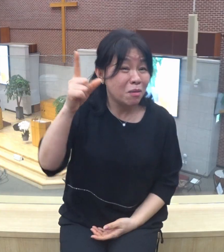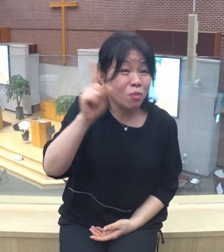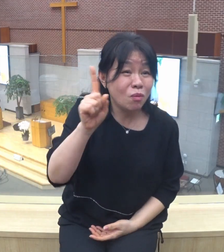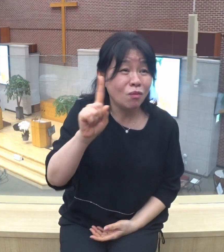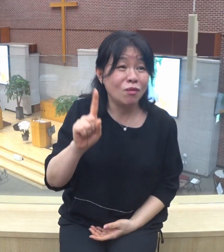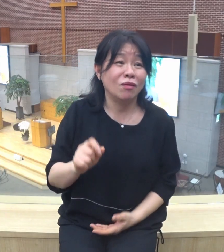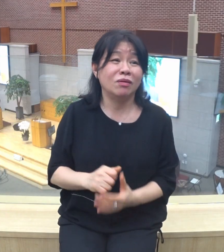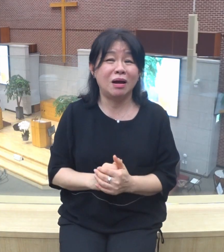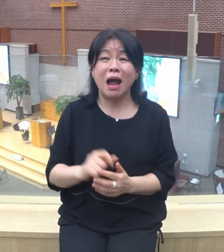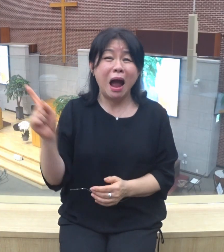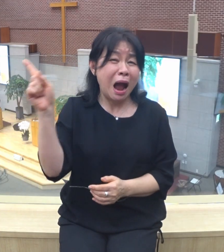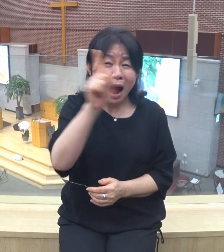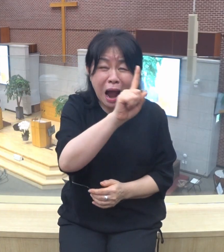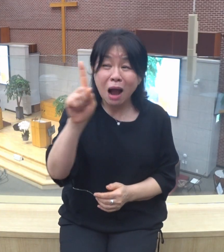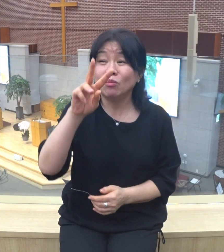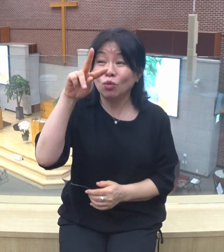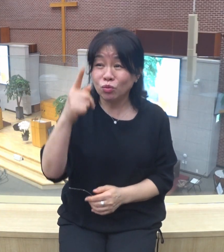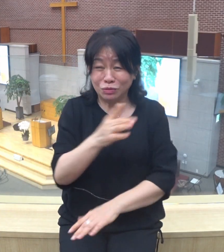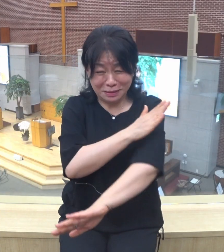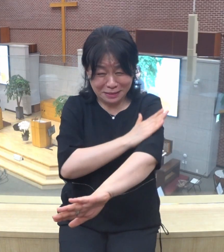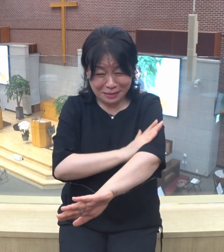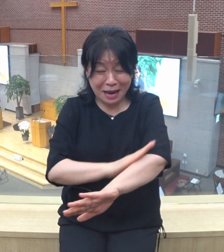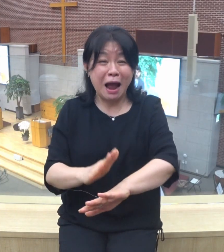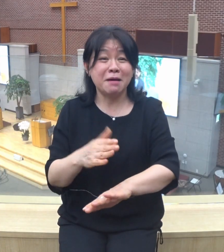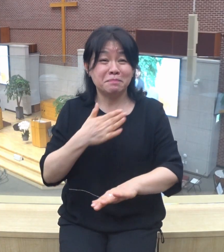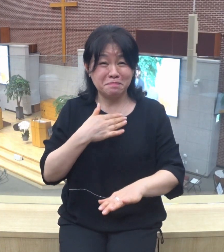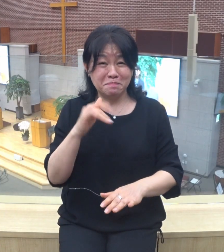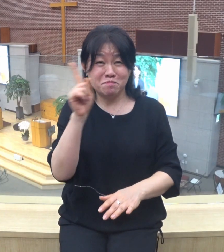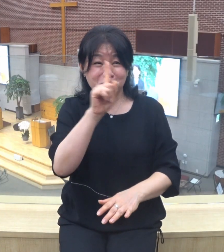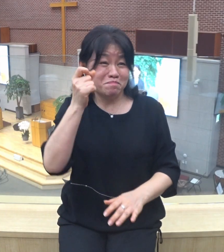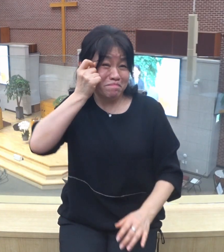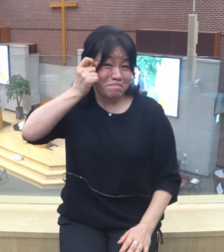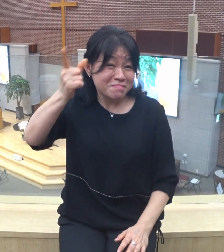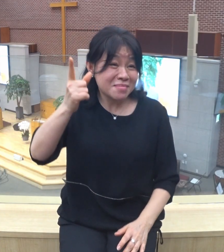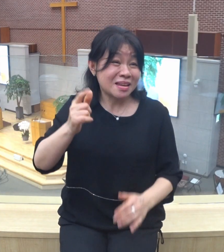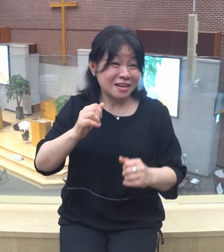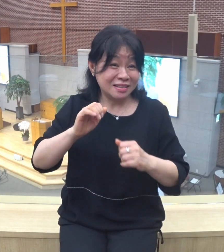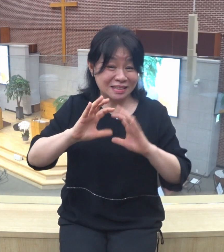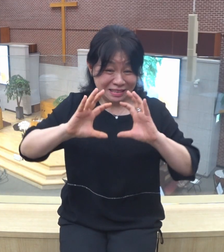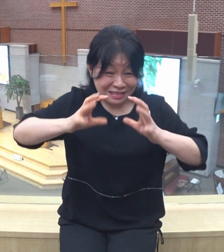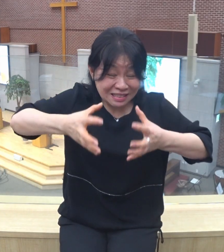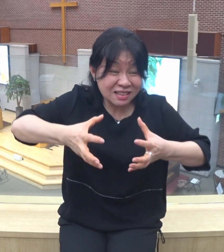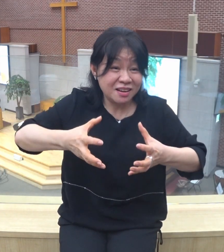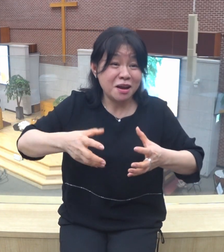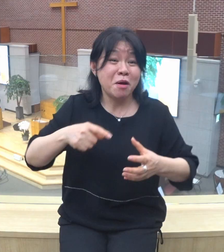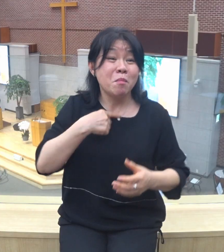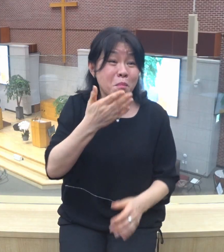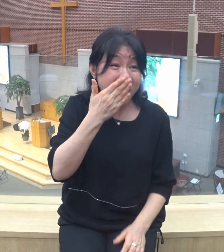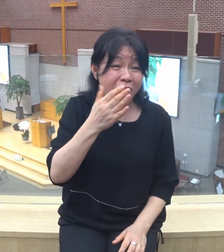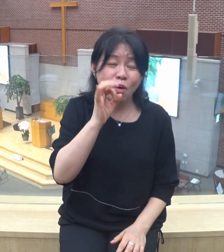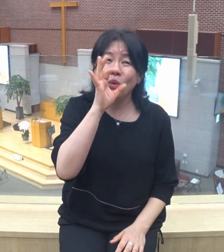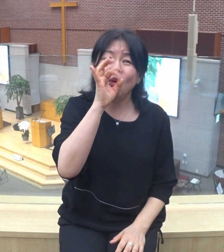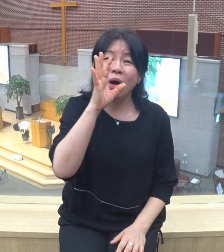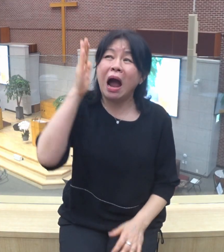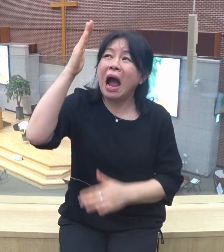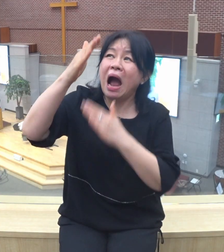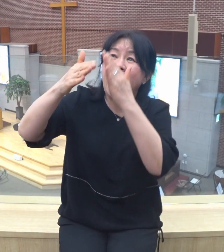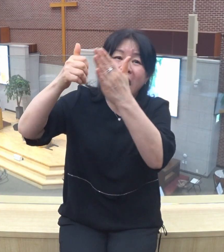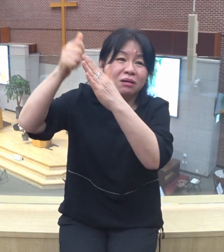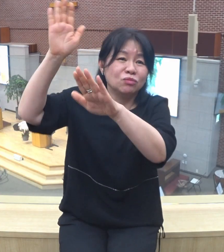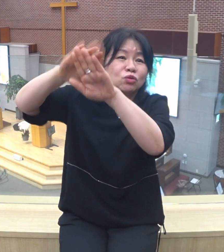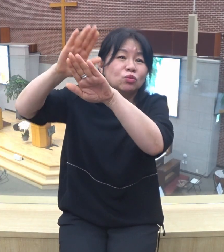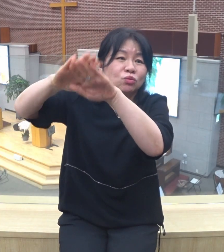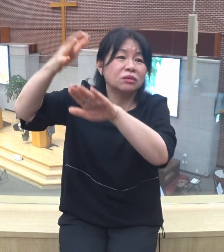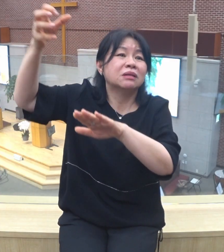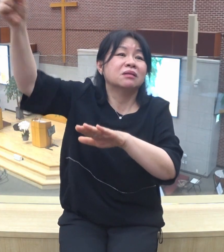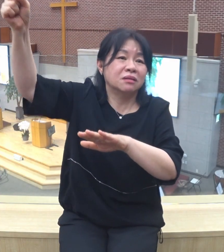우리가 무언가 그렇게 대단한 일을 할 수 있겠습니까? 하나님은 세계의 흥망성쇠로 움직이시는 분이신데 우리가 무엇으로